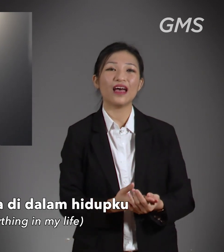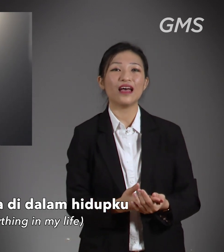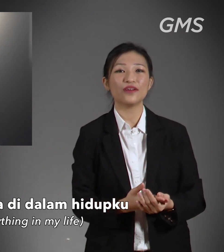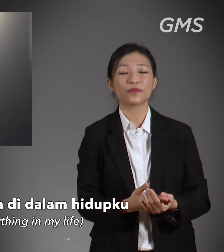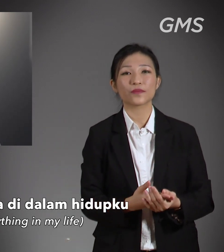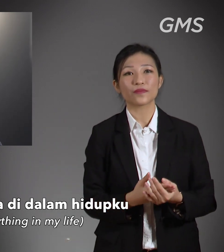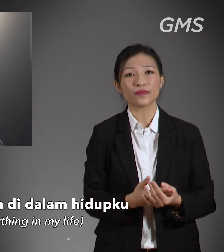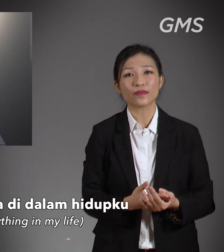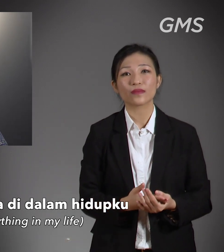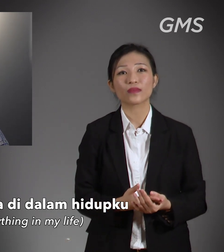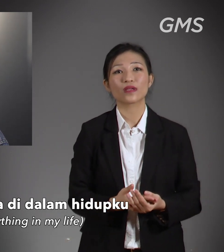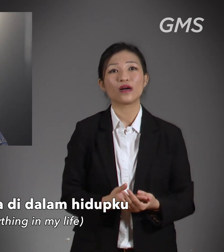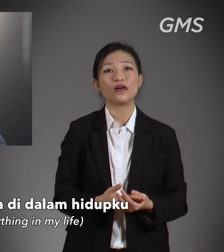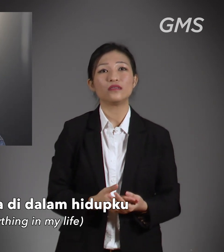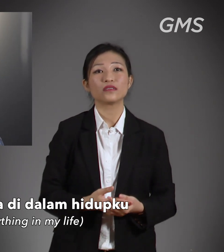segalanya